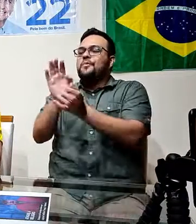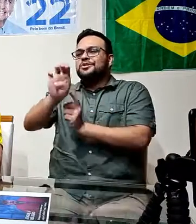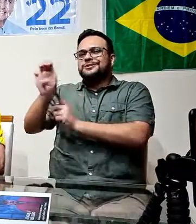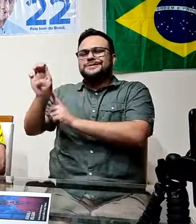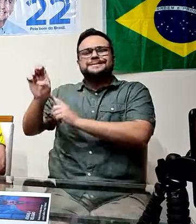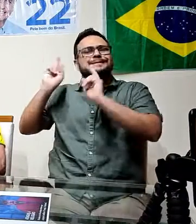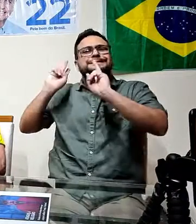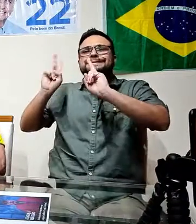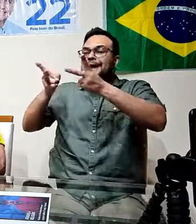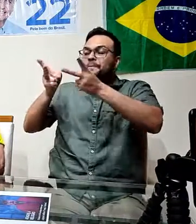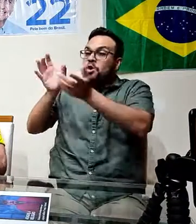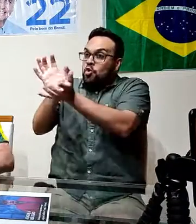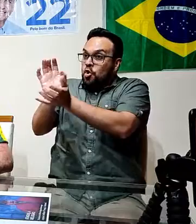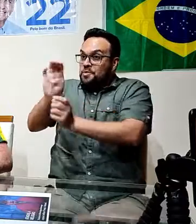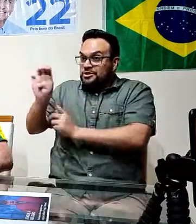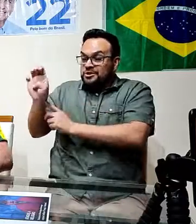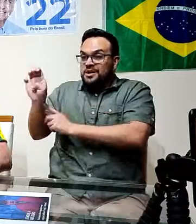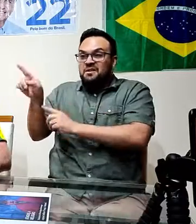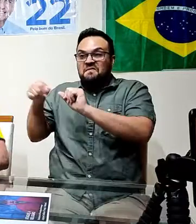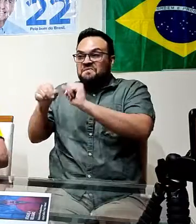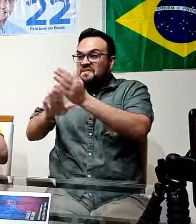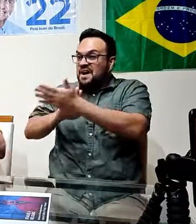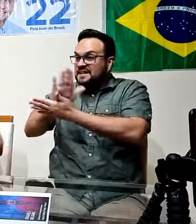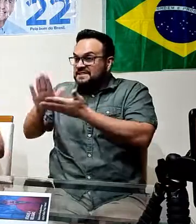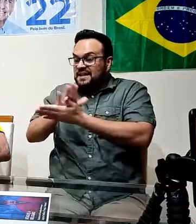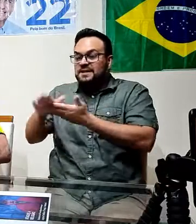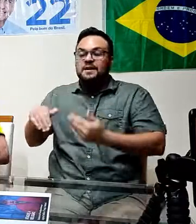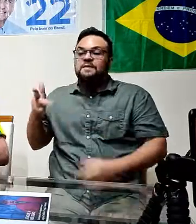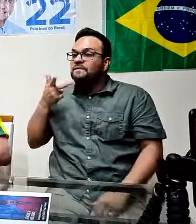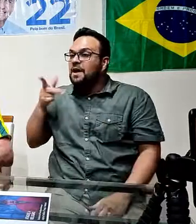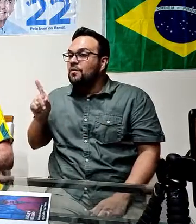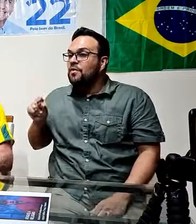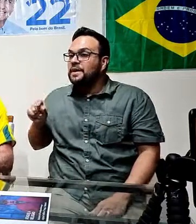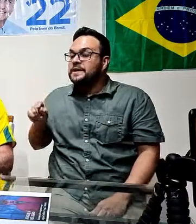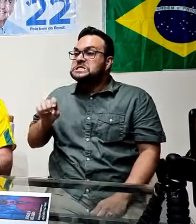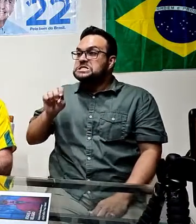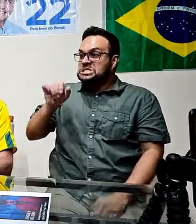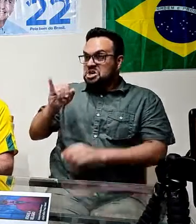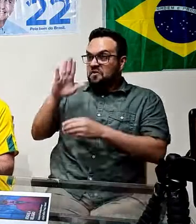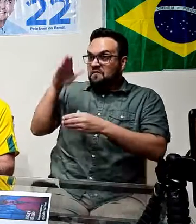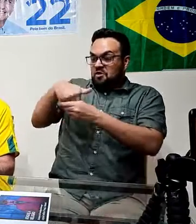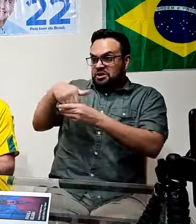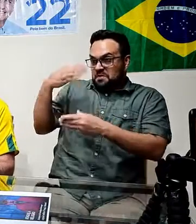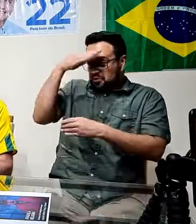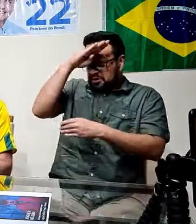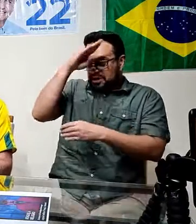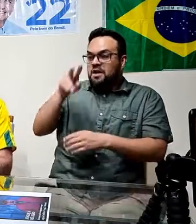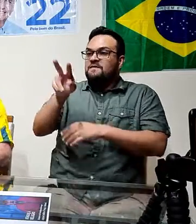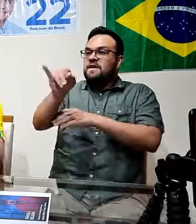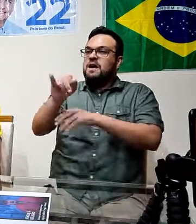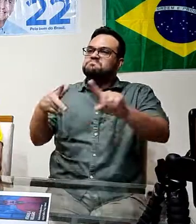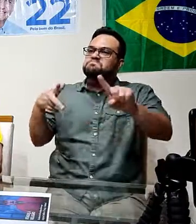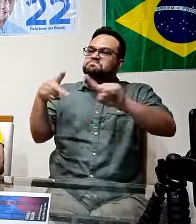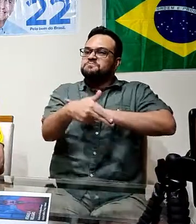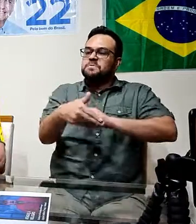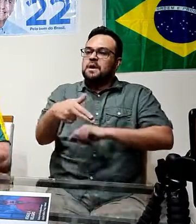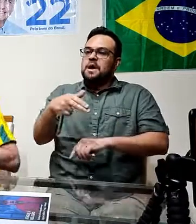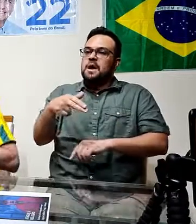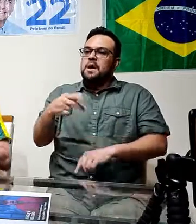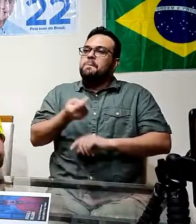Sempre, né? Que não produz nada, dizendo que, se votar no Bolsonaro, vai acabar com o Auxílio